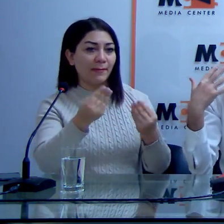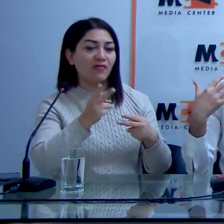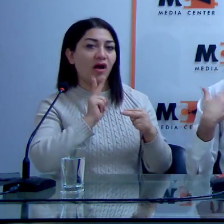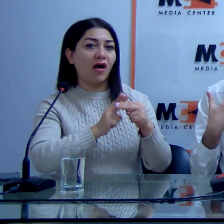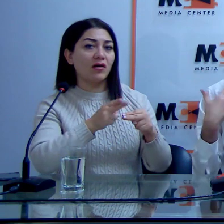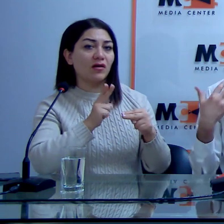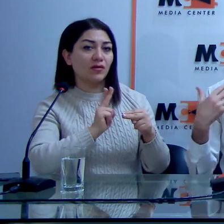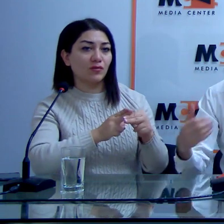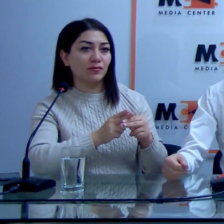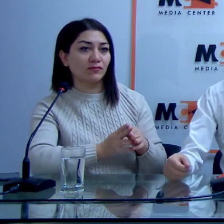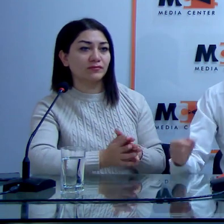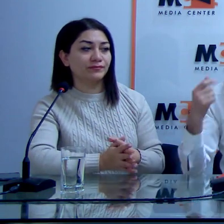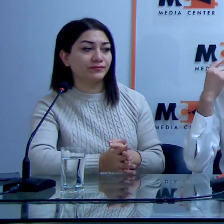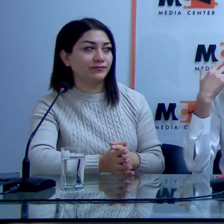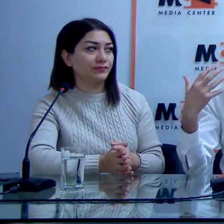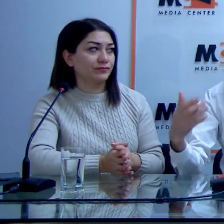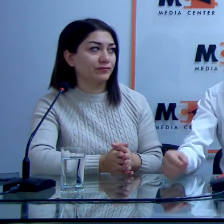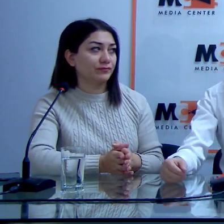хаткалу ба